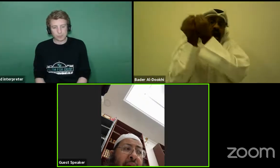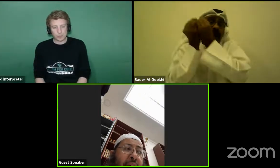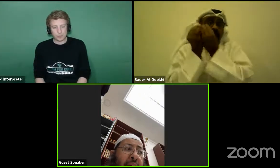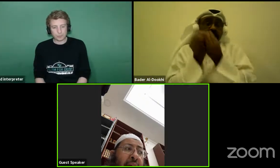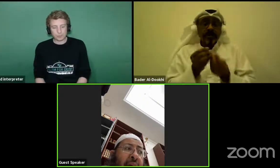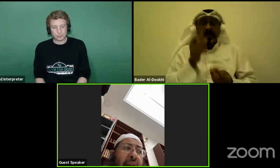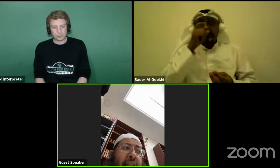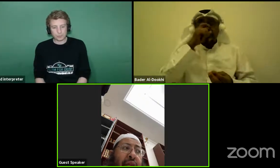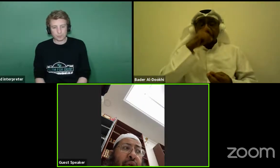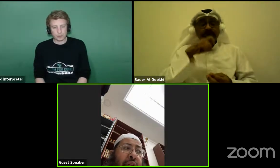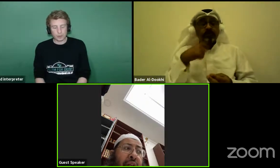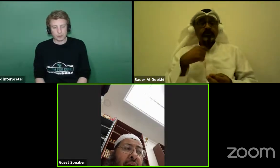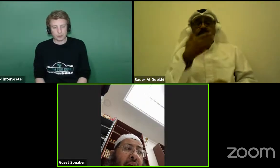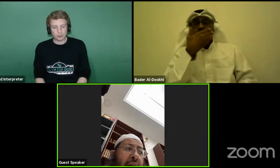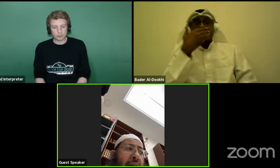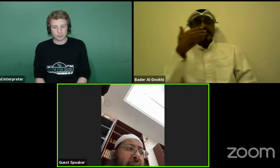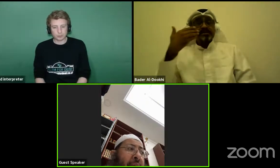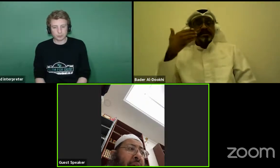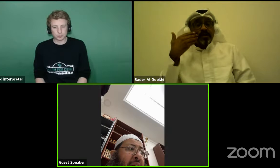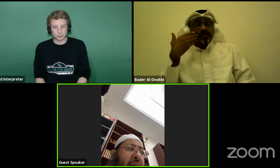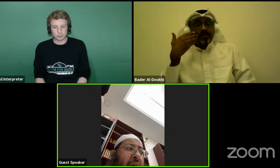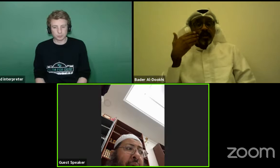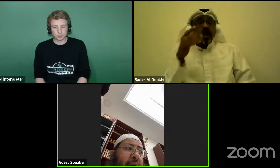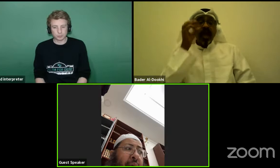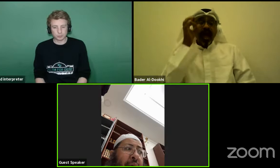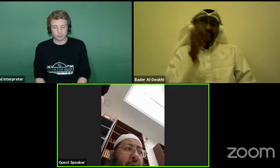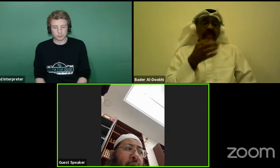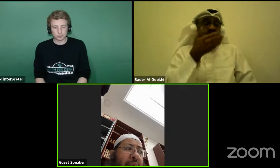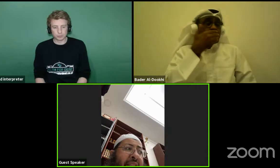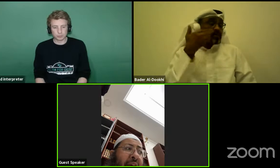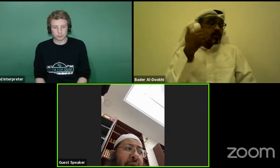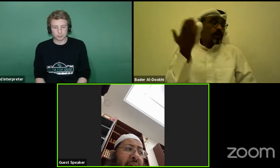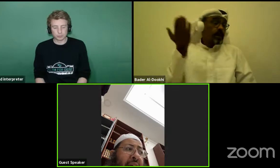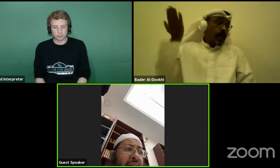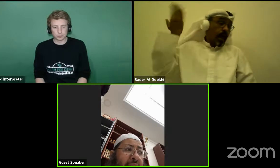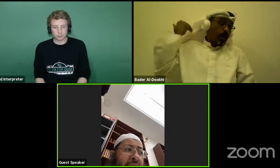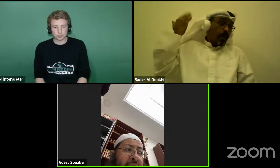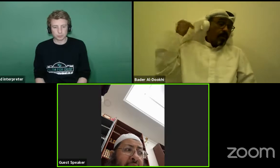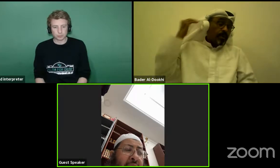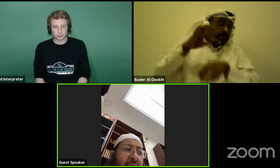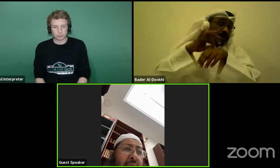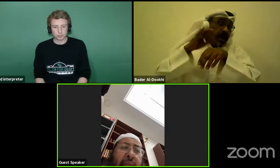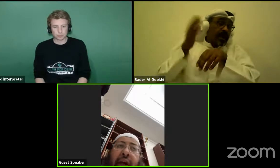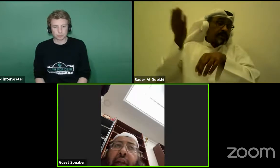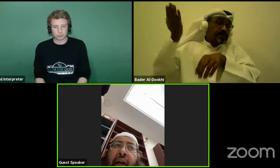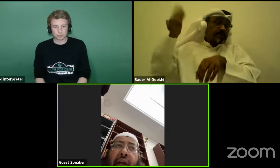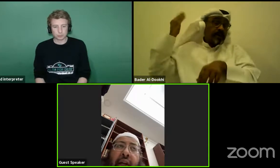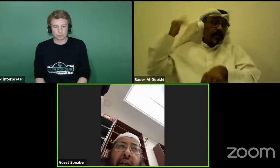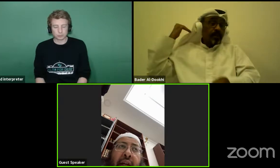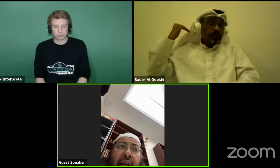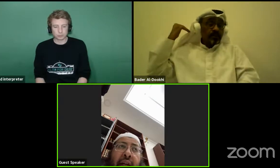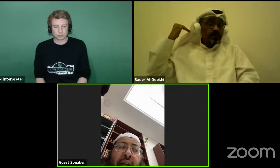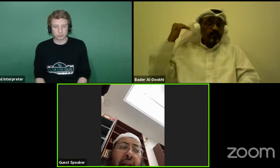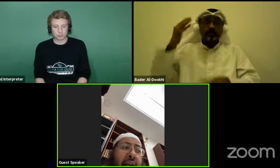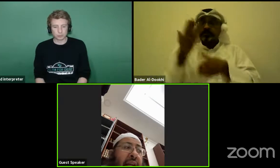الصيام الذي فرض على من كان قبلهم من الأمم السابقين. لماذا؟